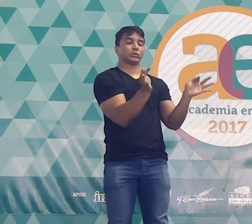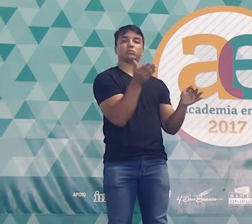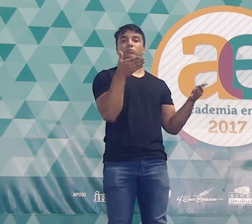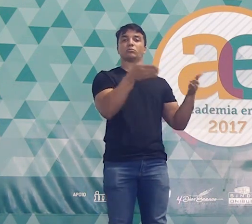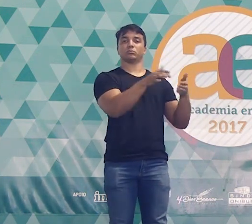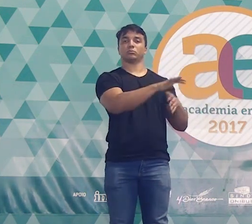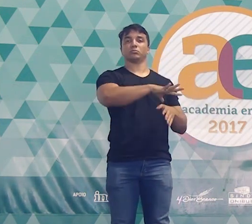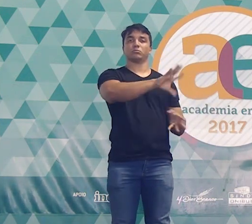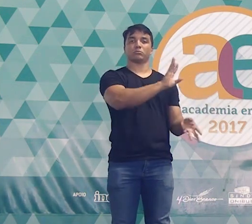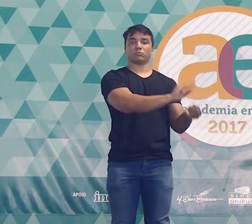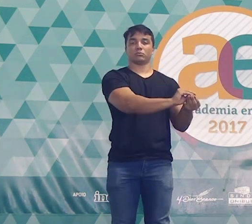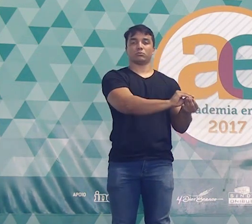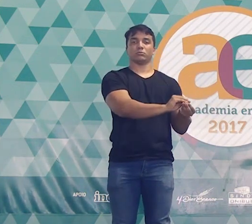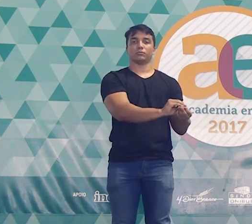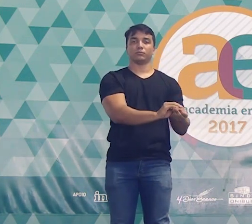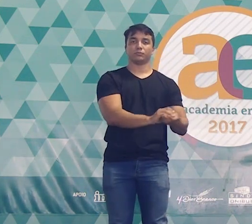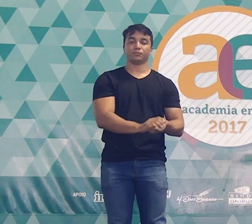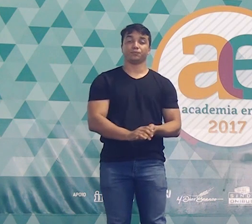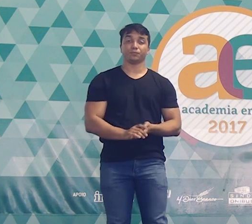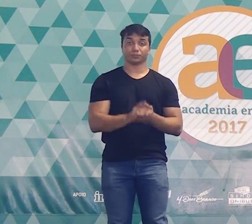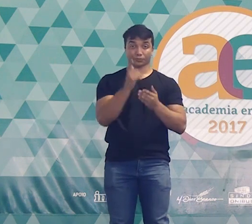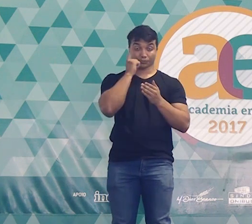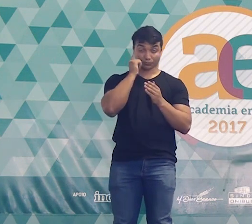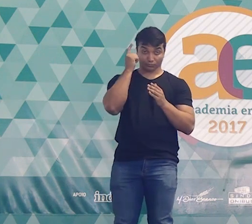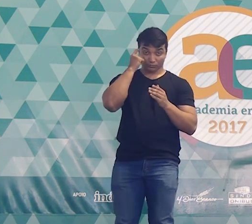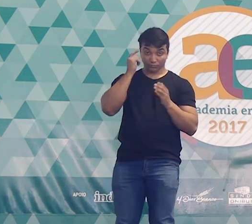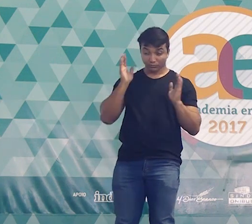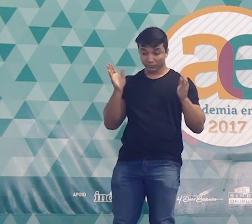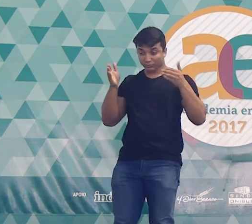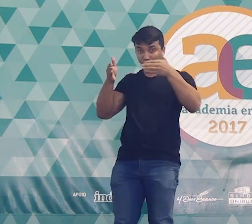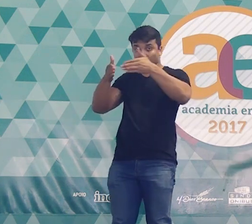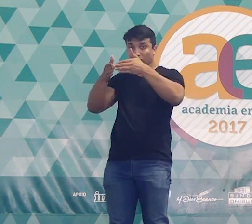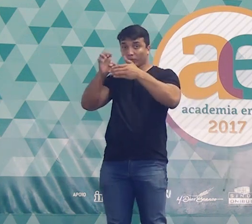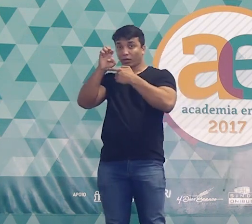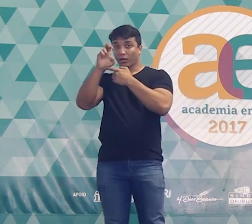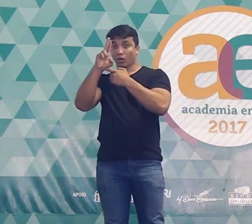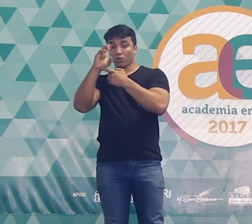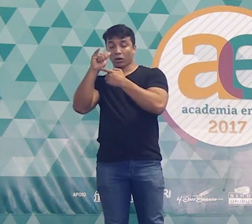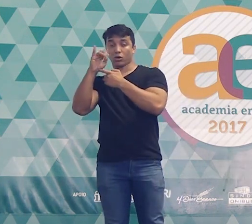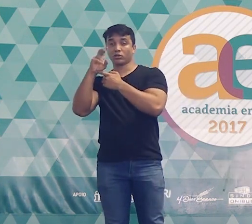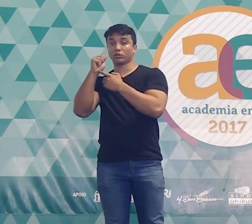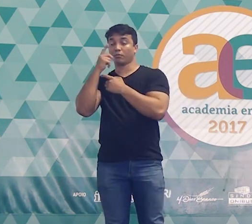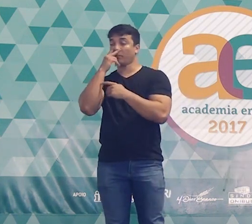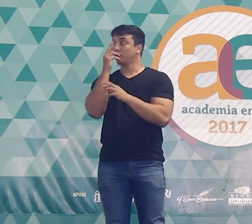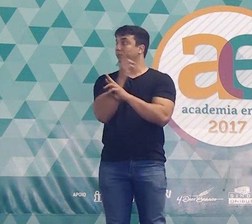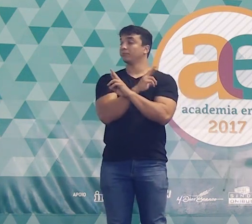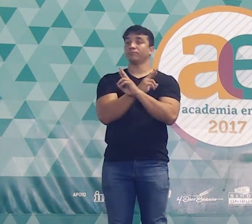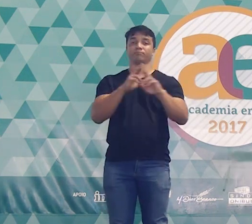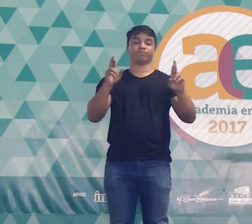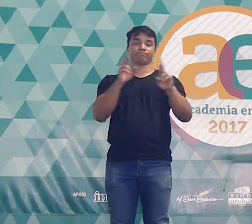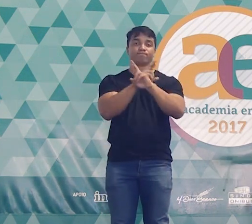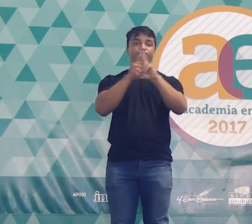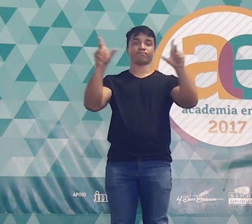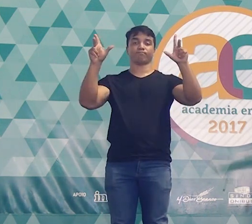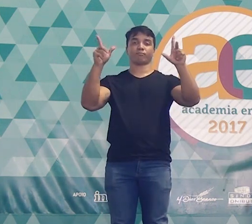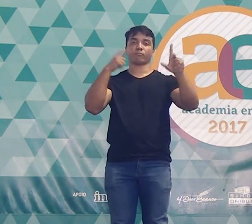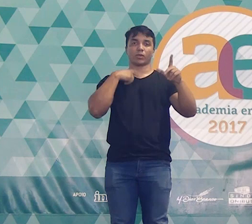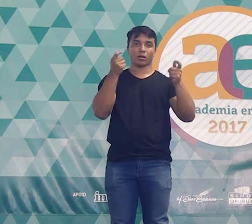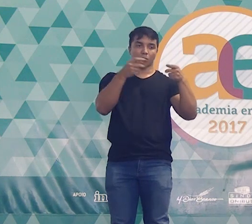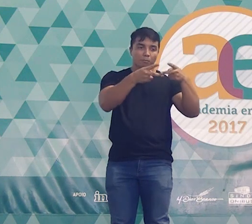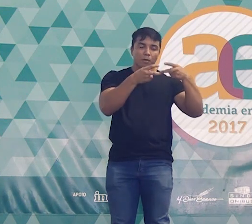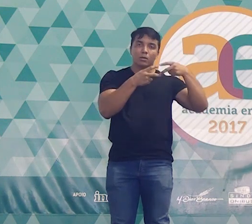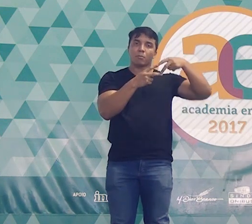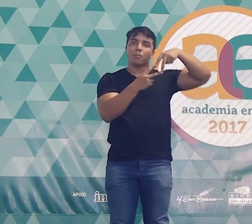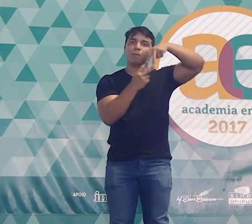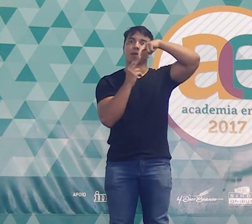procariótica, ela se resume a isso, tá? Quando você vai para uma célula eucariótica, você já vai ver muito mais. Você vai ver uma membrana